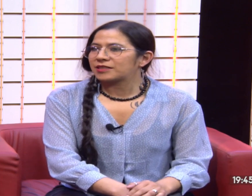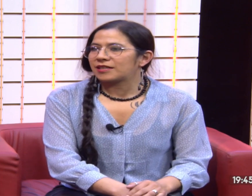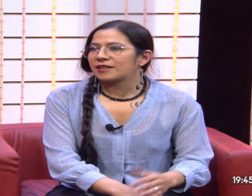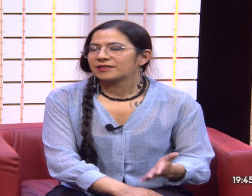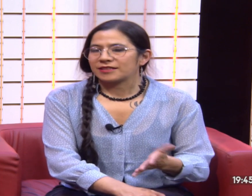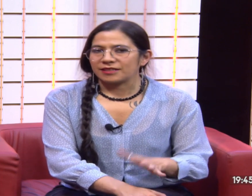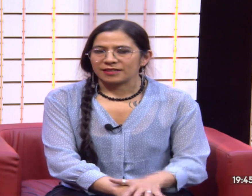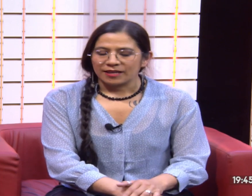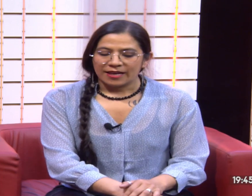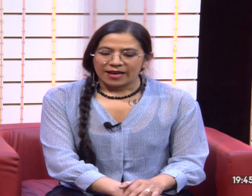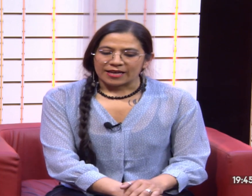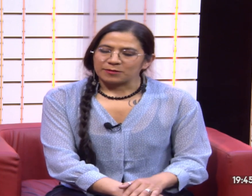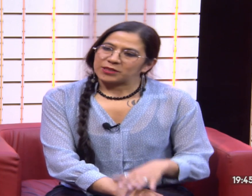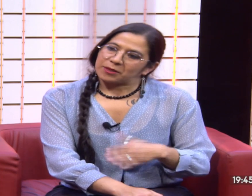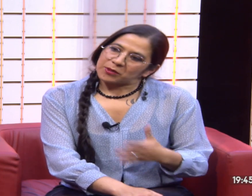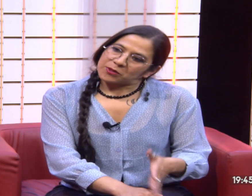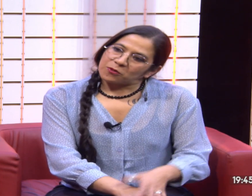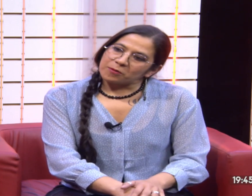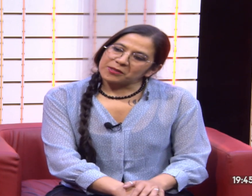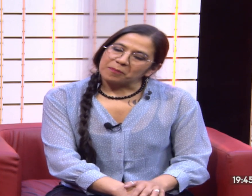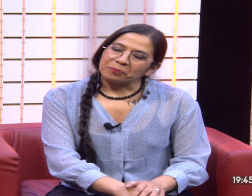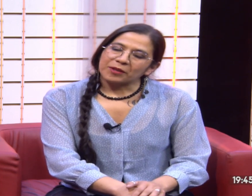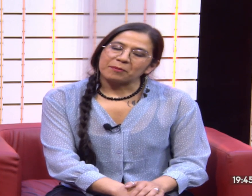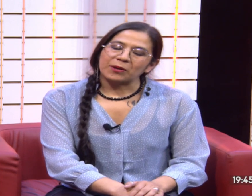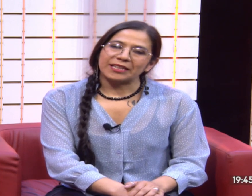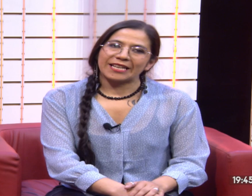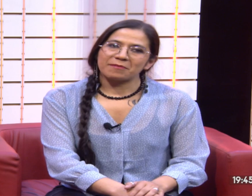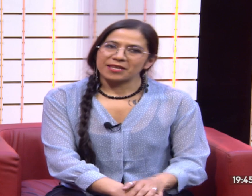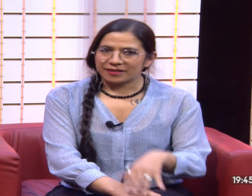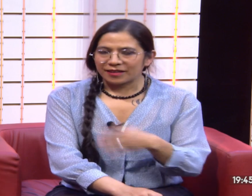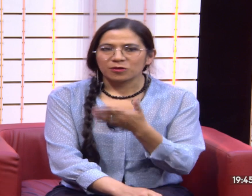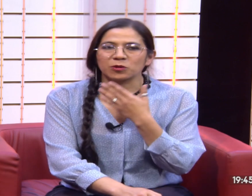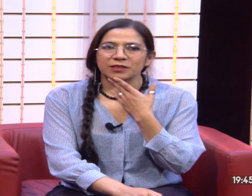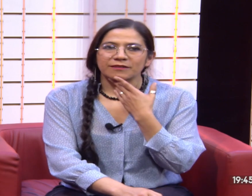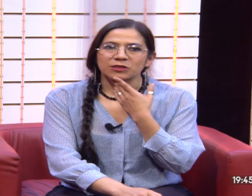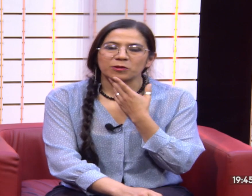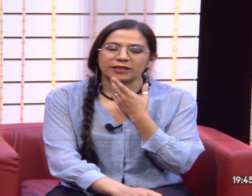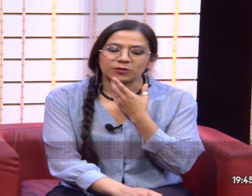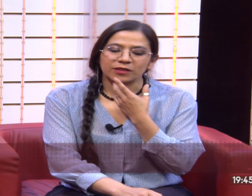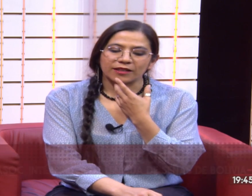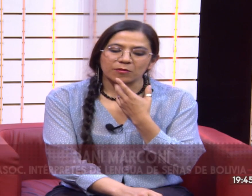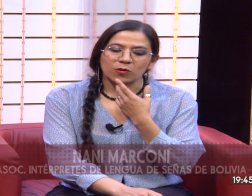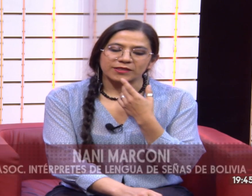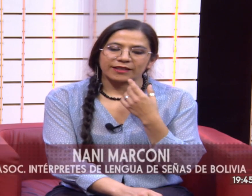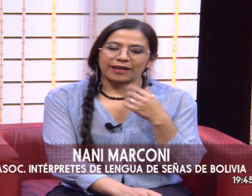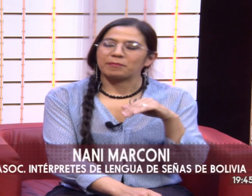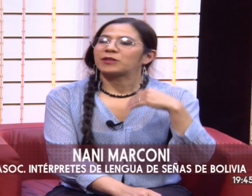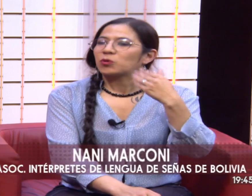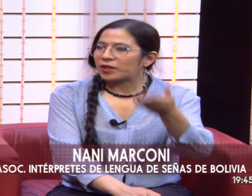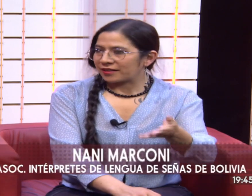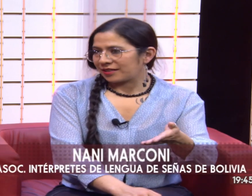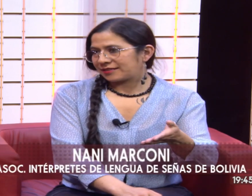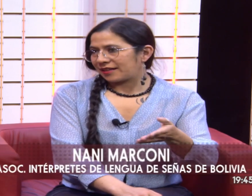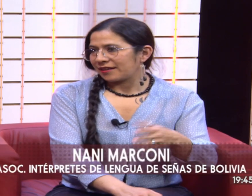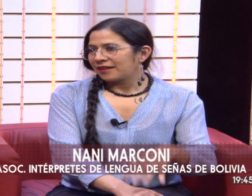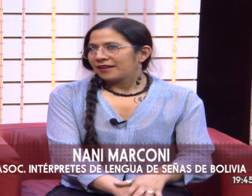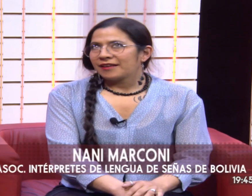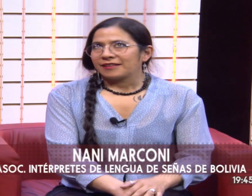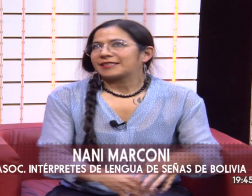y hacemos este proceso de formación. Pero el día de mañana, como tú estabas comentando, tenemos la apertura de esta